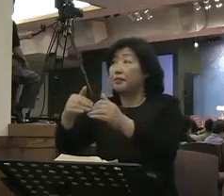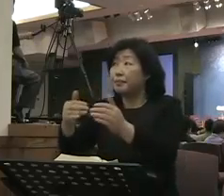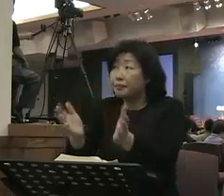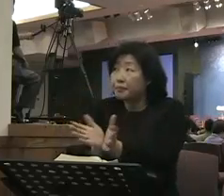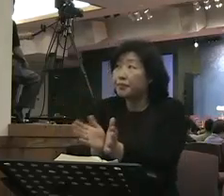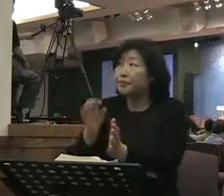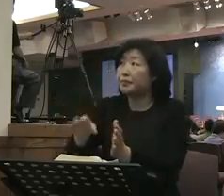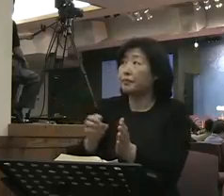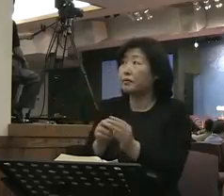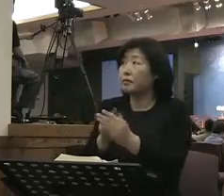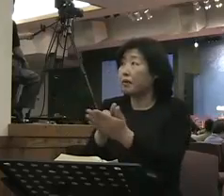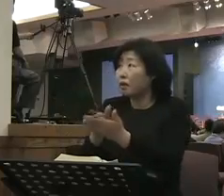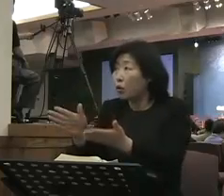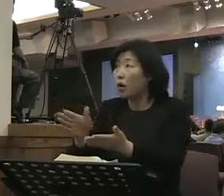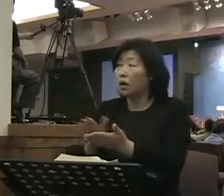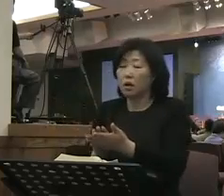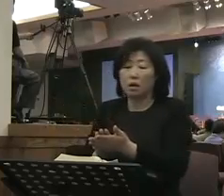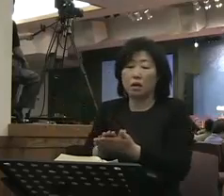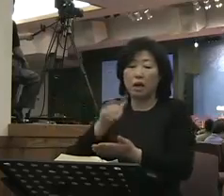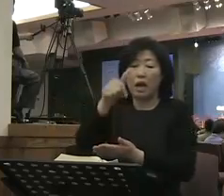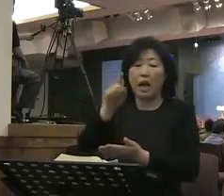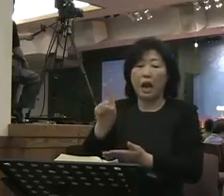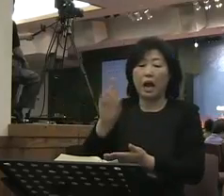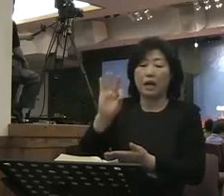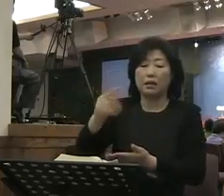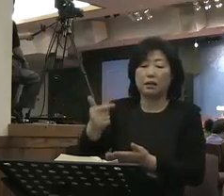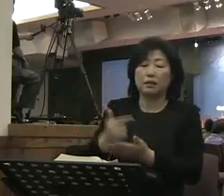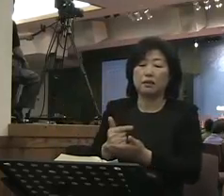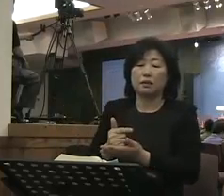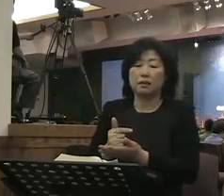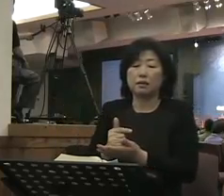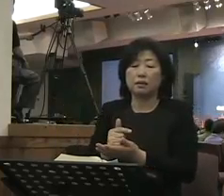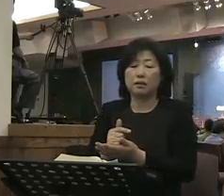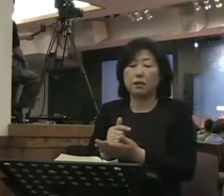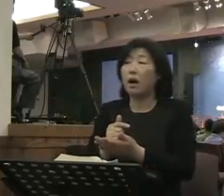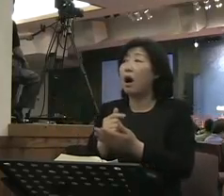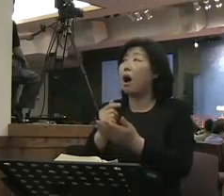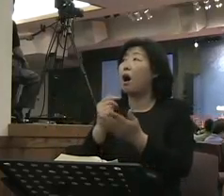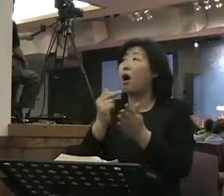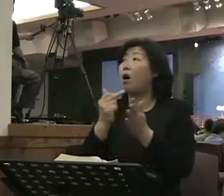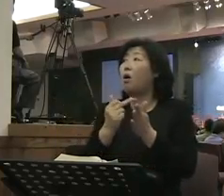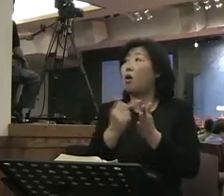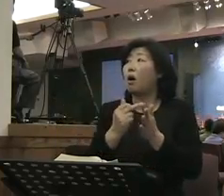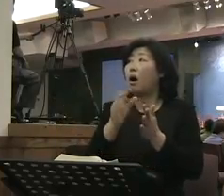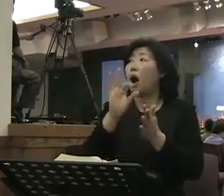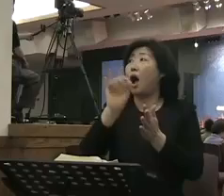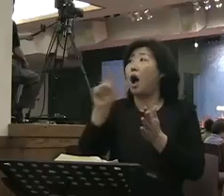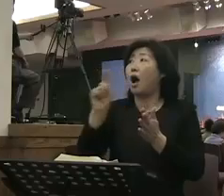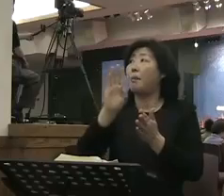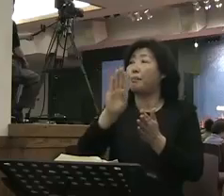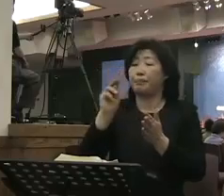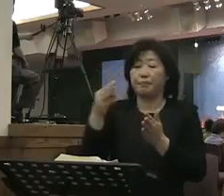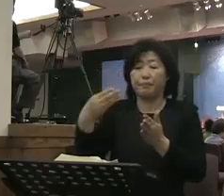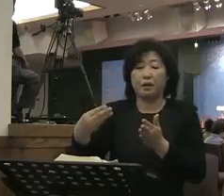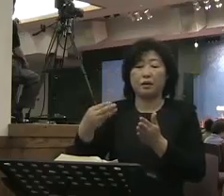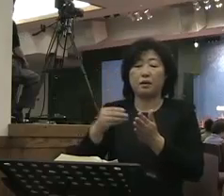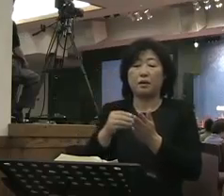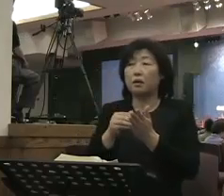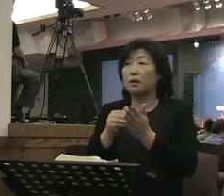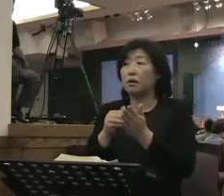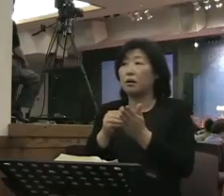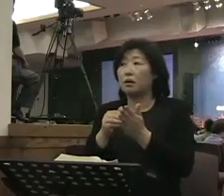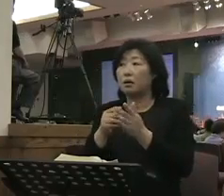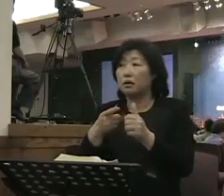가인은 그의 아우 아벨을 살인하게 되는데 하나님께서는 반드시 당신의 영광을 사람들에게